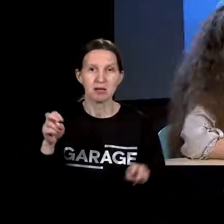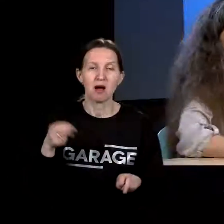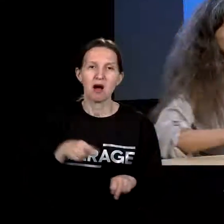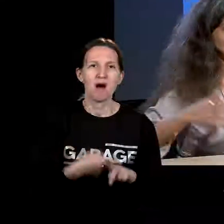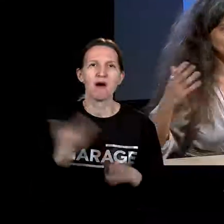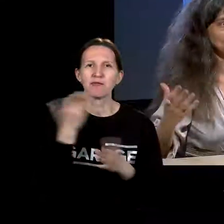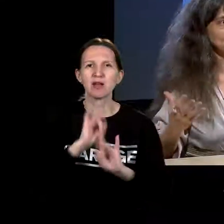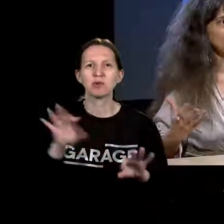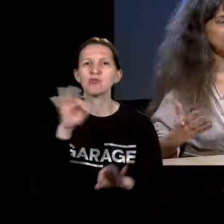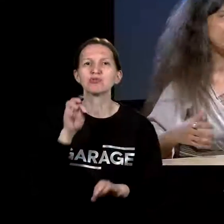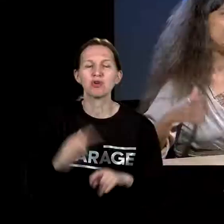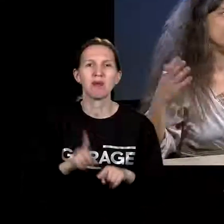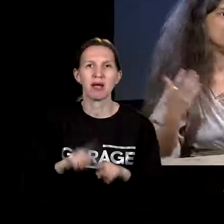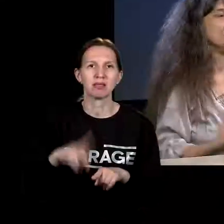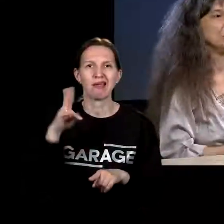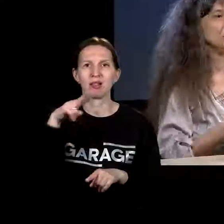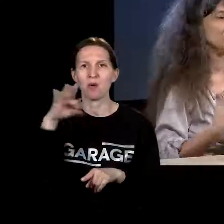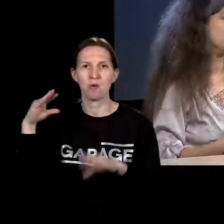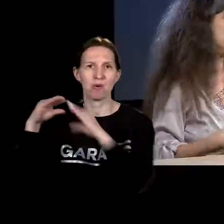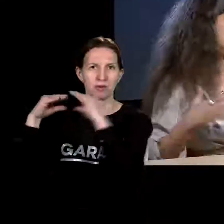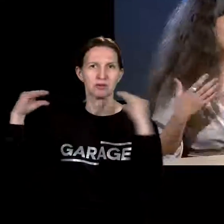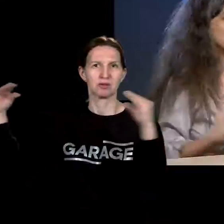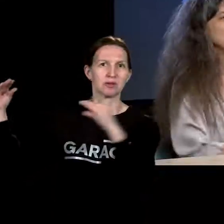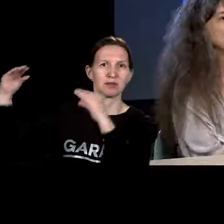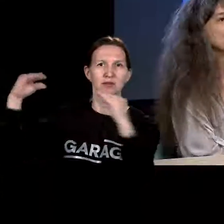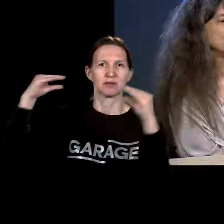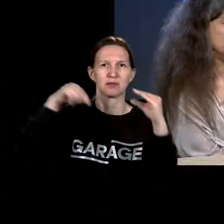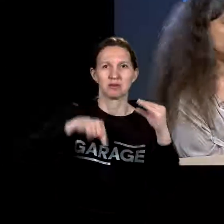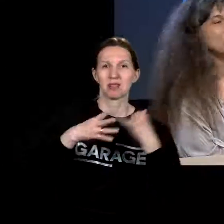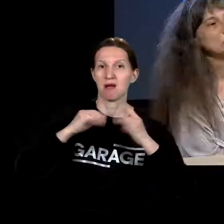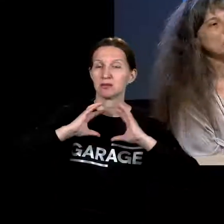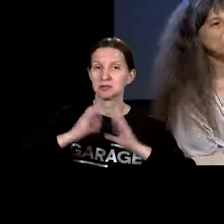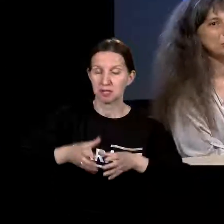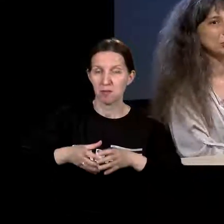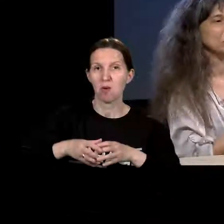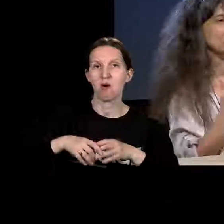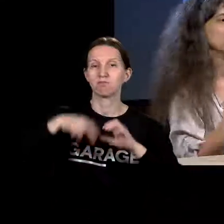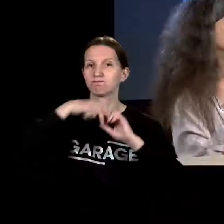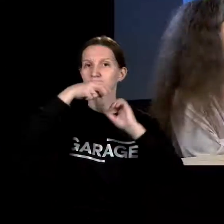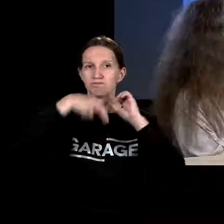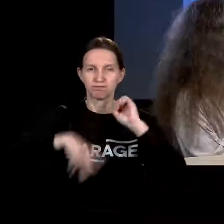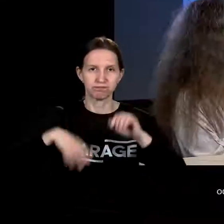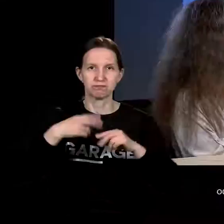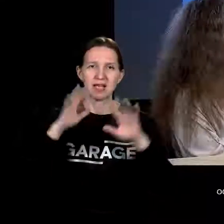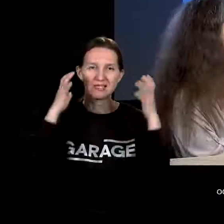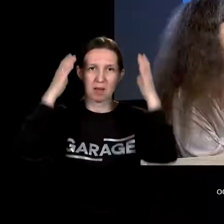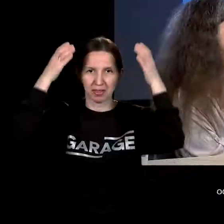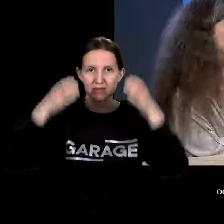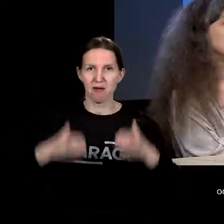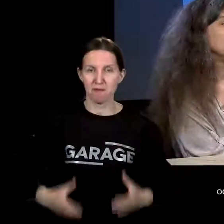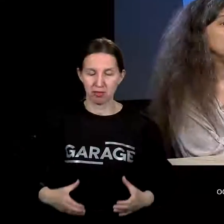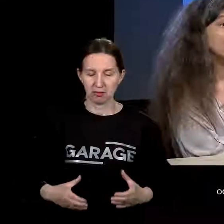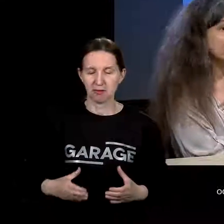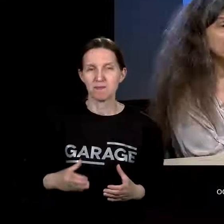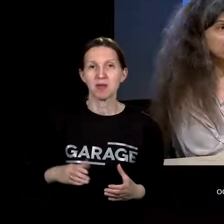Землю огромная летающая тарелка серебряная, из нее выходит пришелец в серебряном шлеме, в скафандре, и